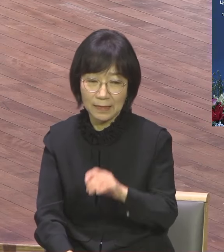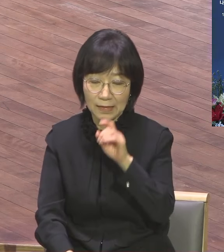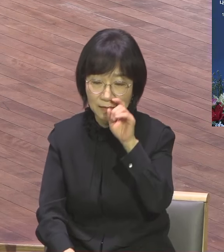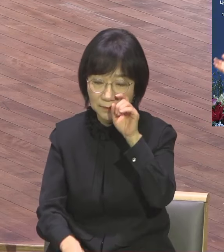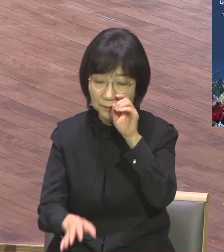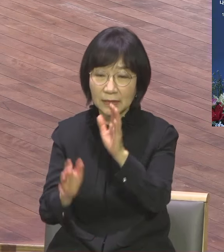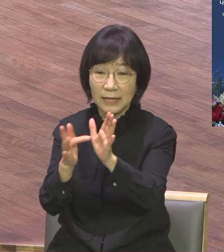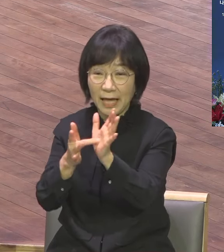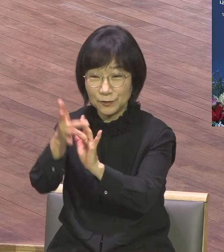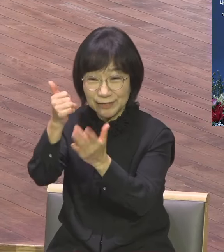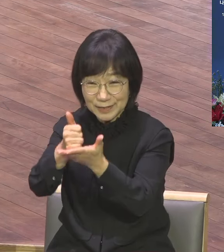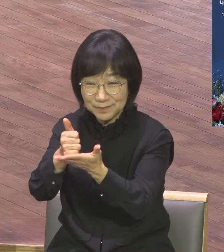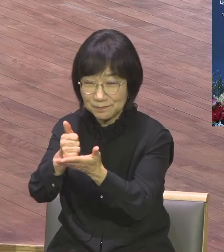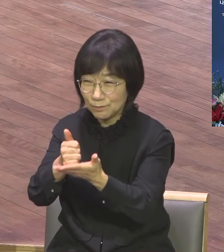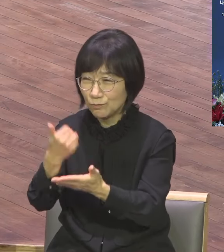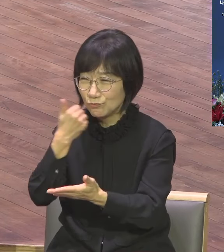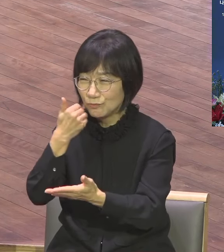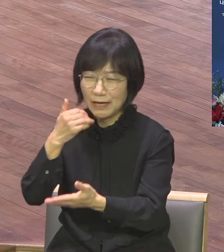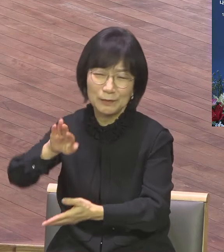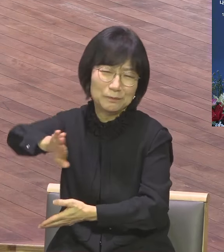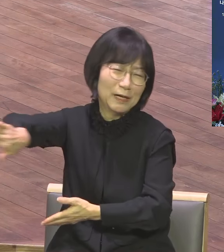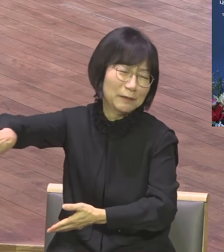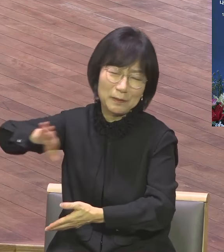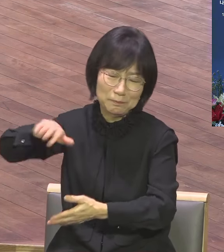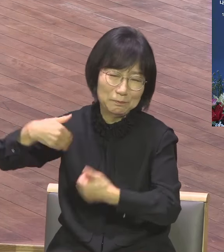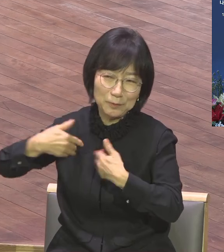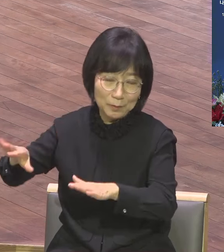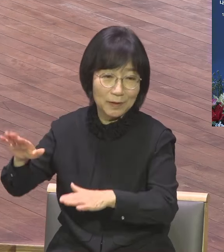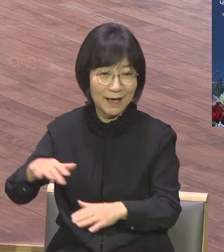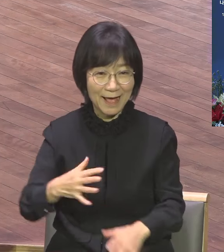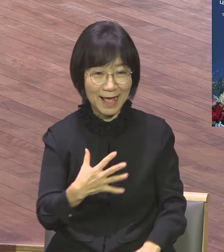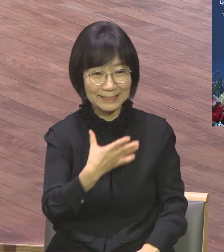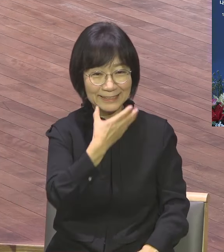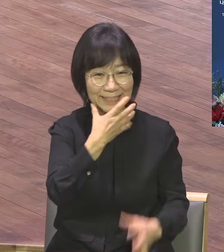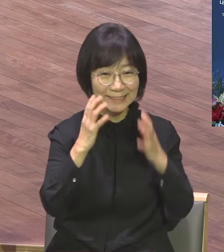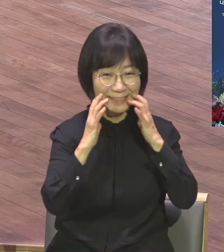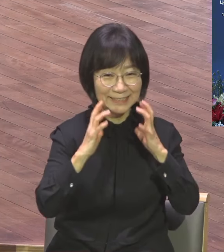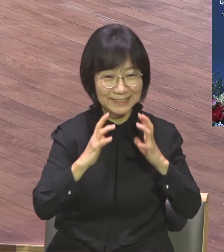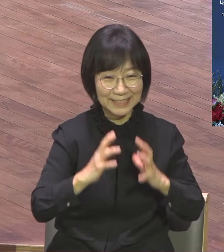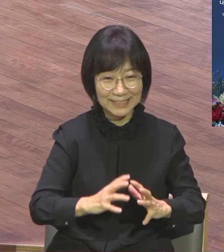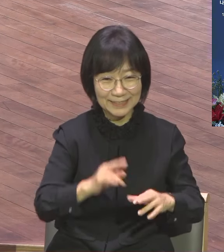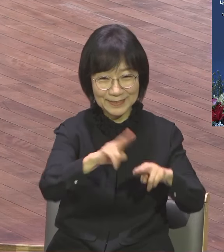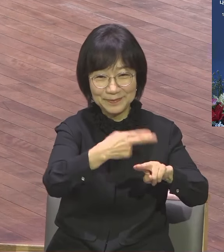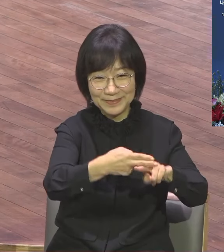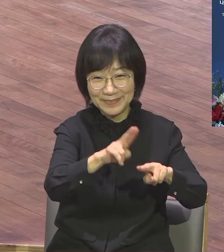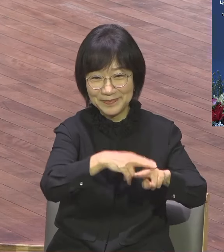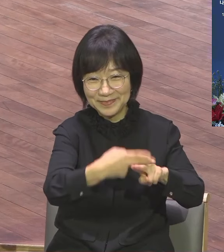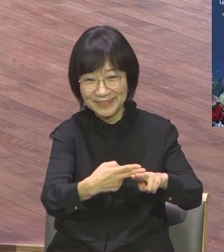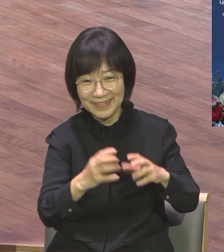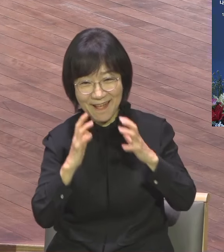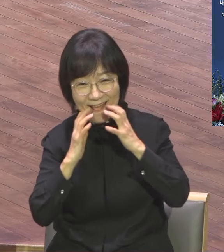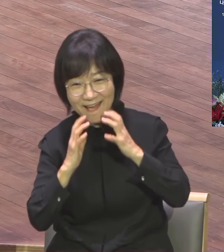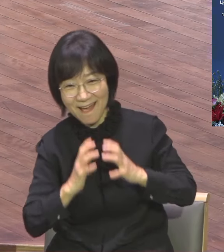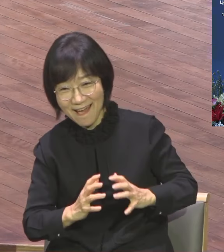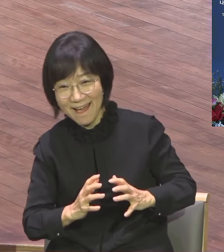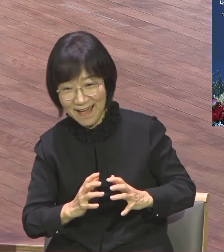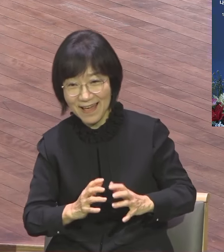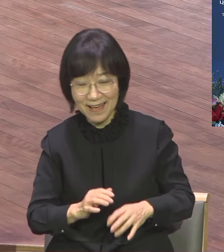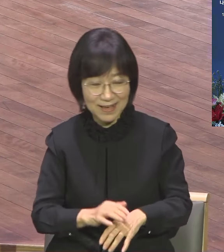예수님 관심 없고 산타클로스 그야말로 이 캐롤송 그리고 서론에도 말씀드렸습니다. 지금은